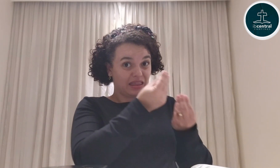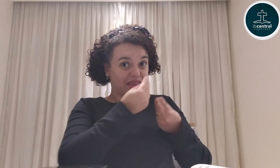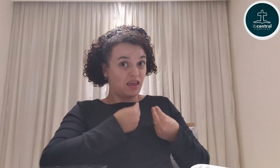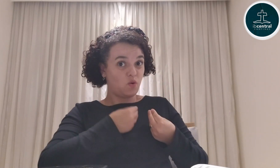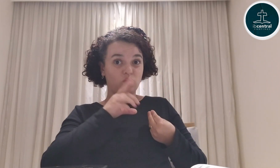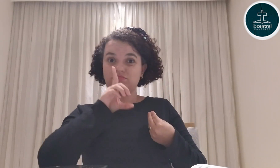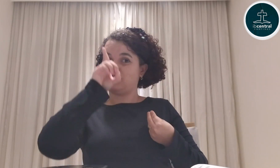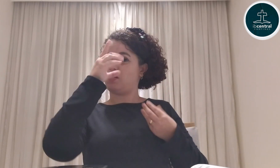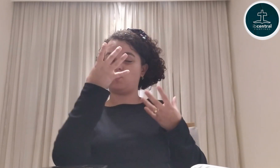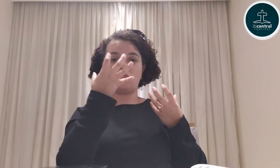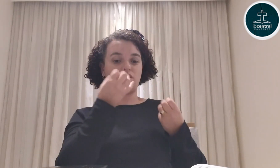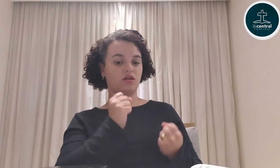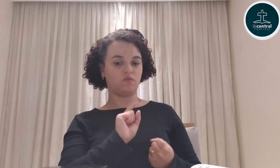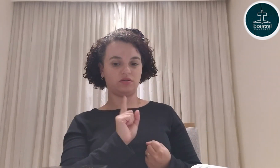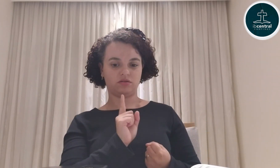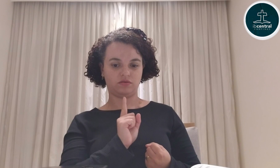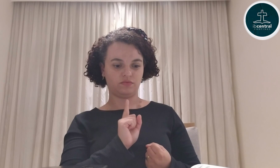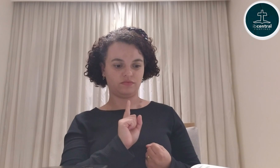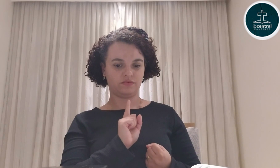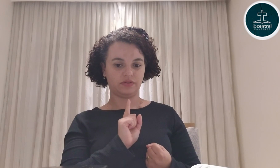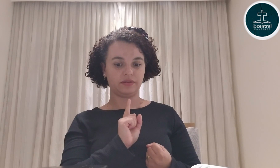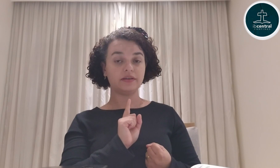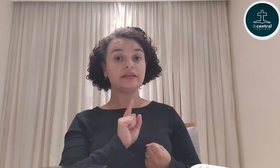mas não aceitou a oferta de Caim.